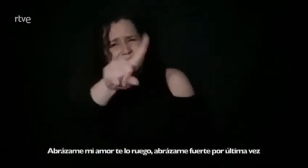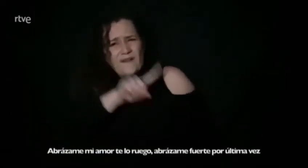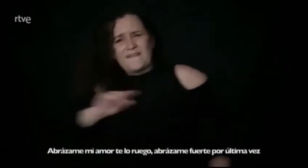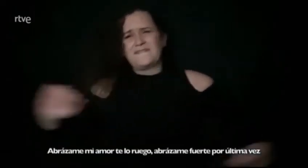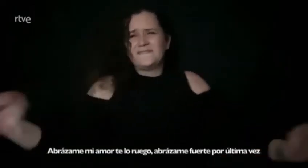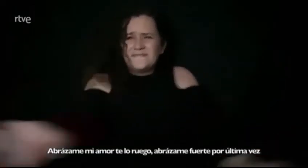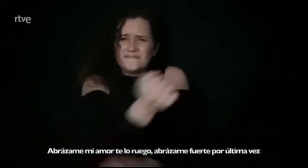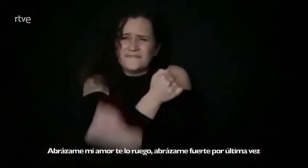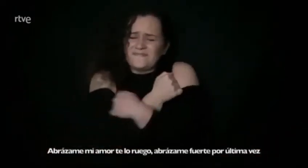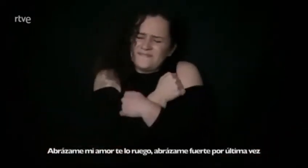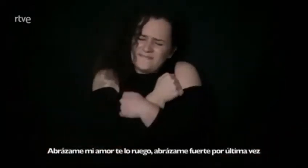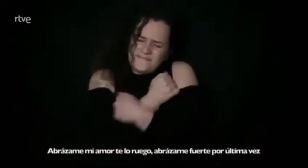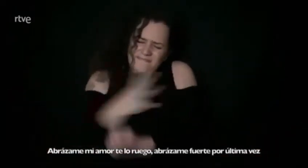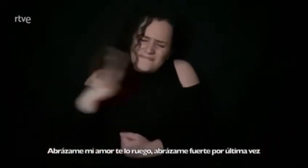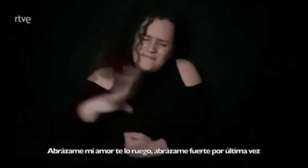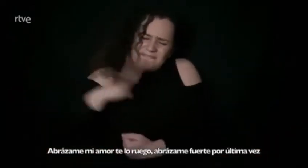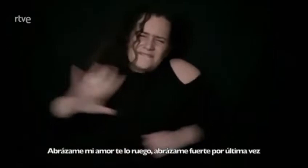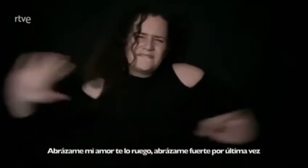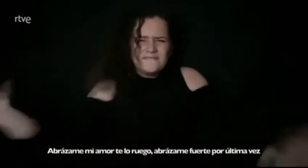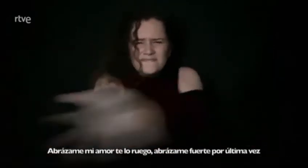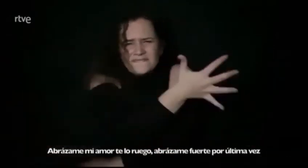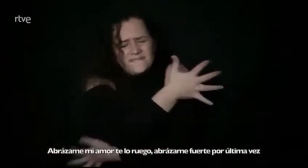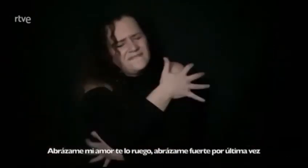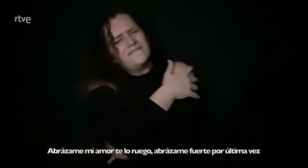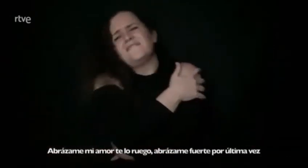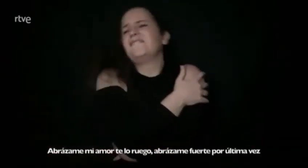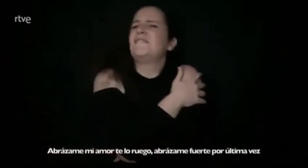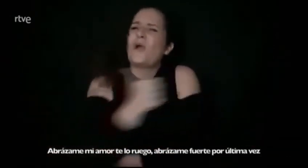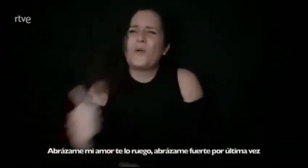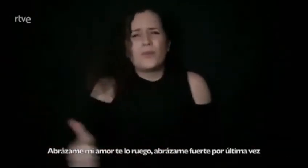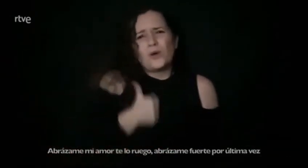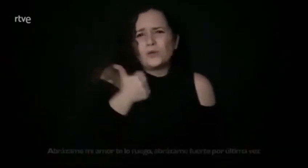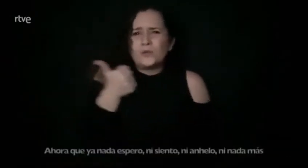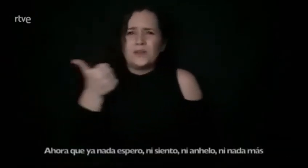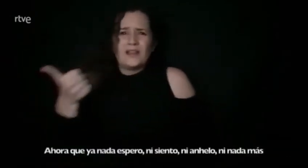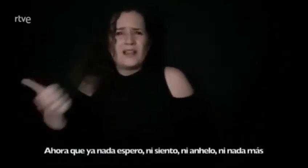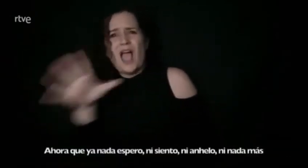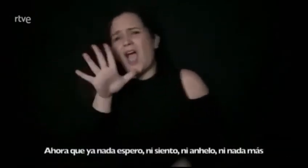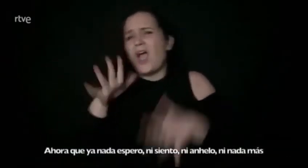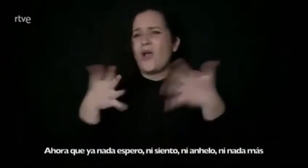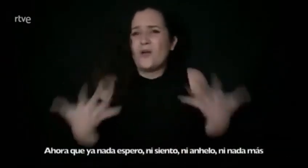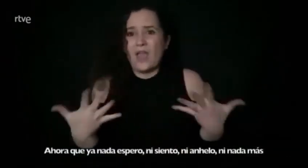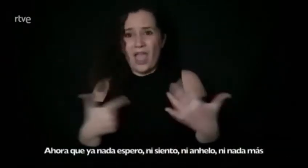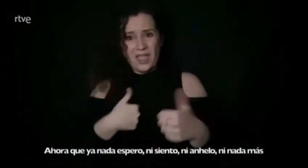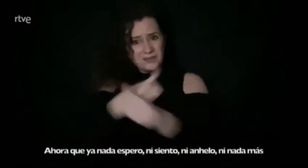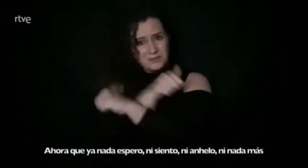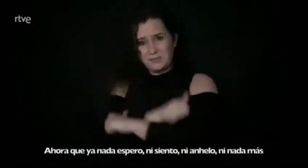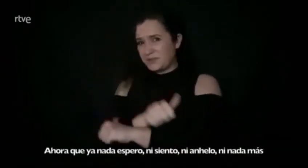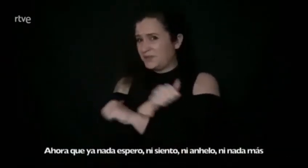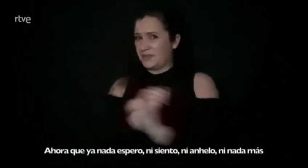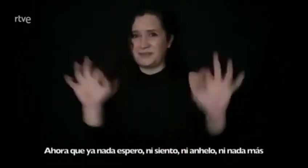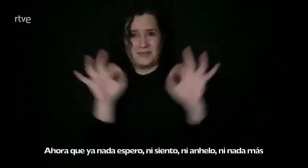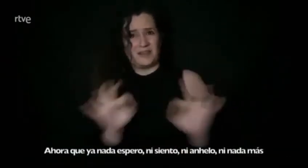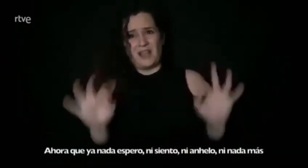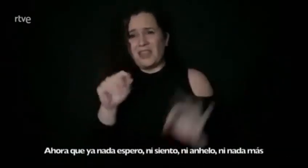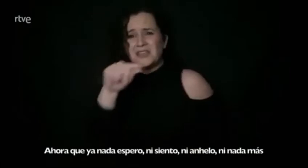te lo ruego, abrázame fuerte por última vez. Ahora que ya nada espero, ni